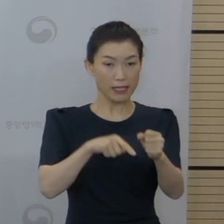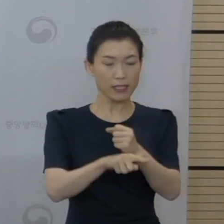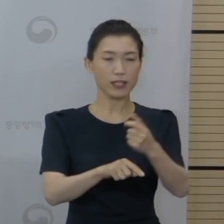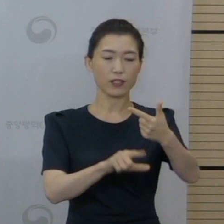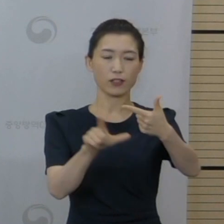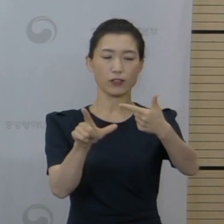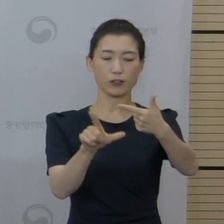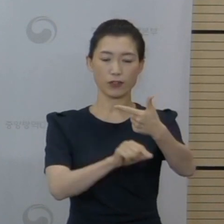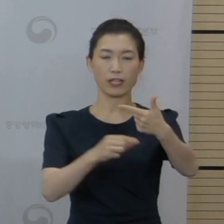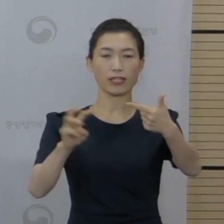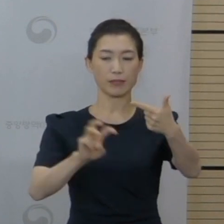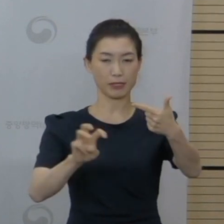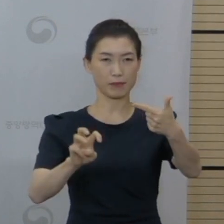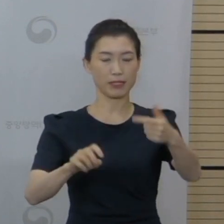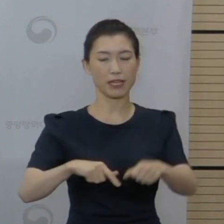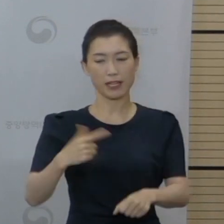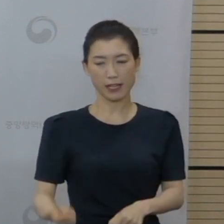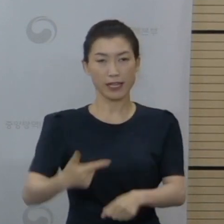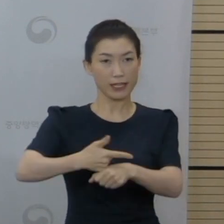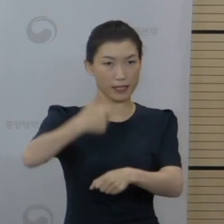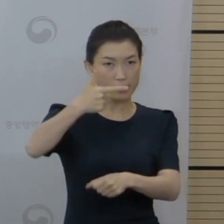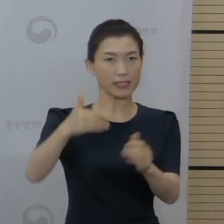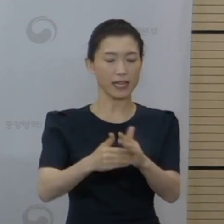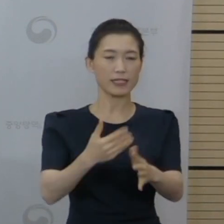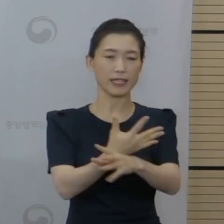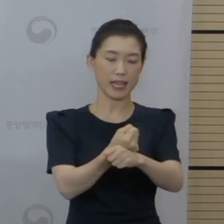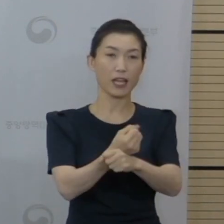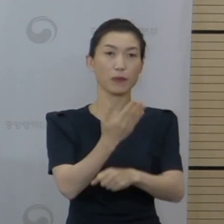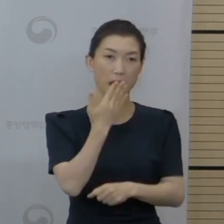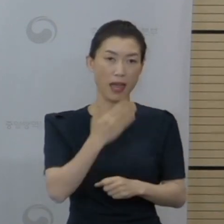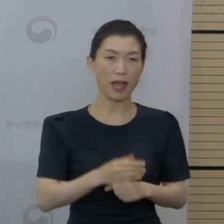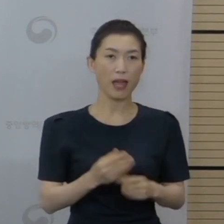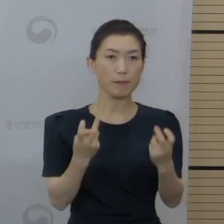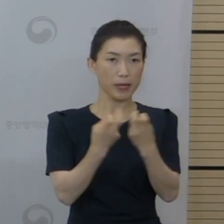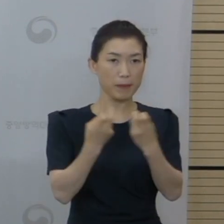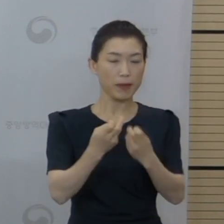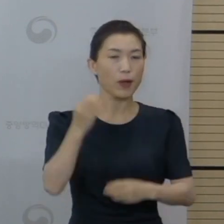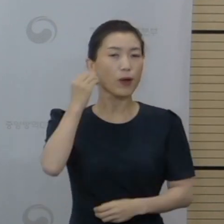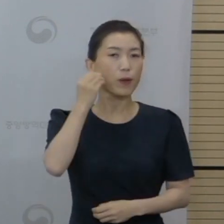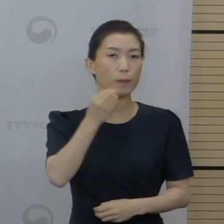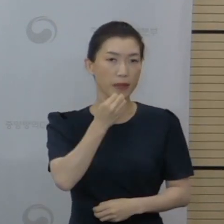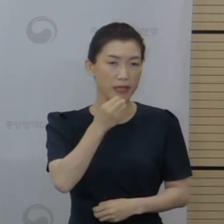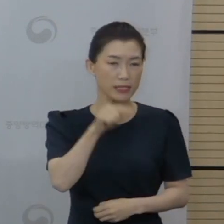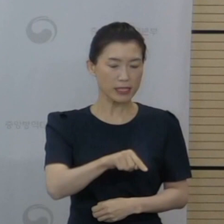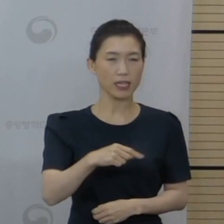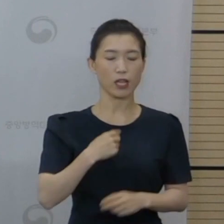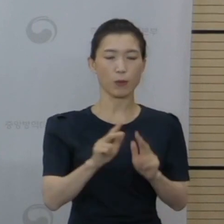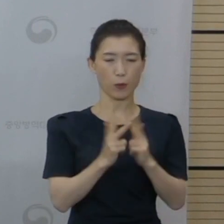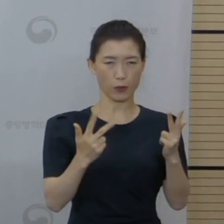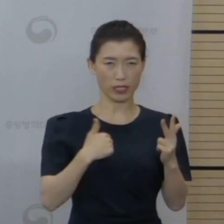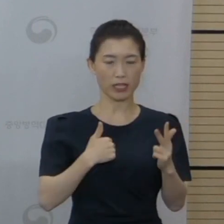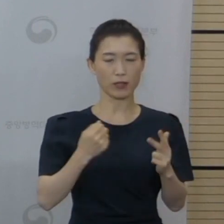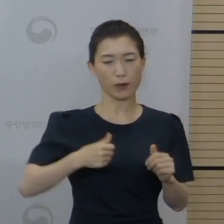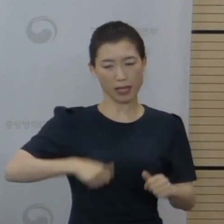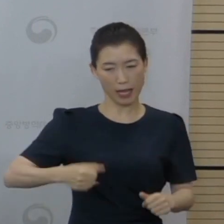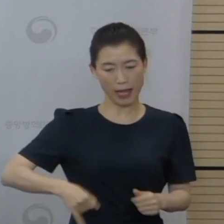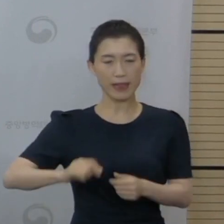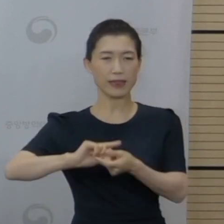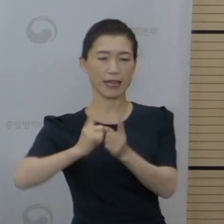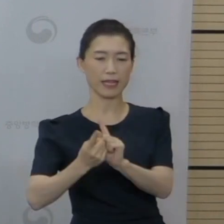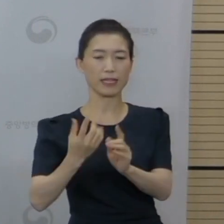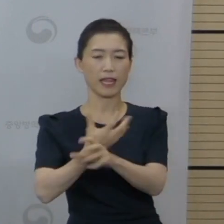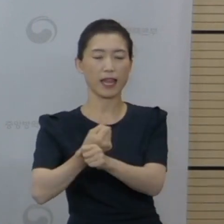30일 18시까지 실시될 예정입니다. 누리집을 통해서 본인 또는 자녀 등이 대리 예약이